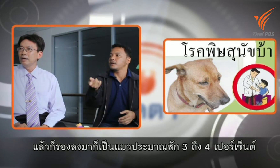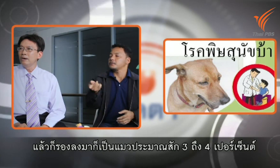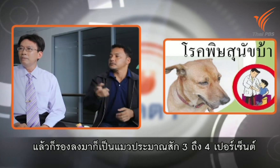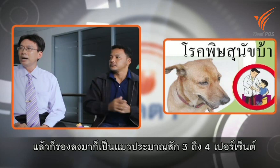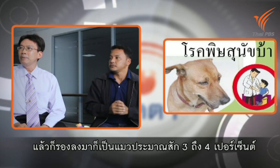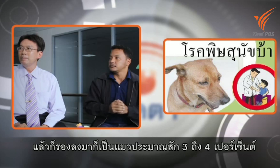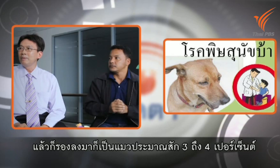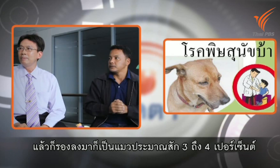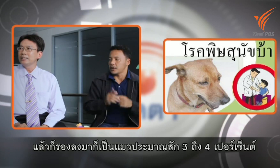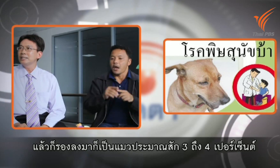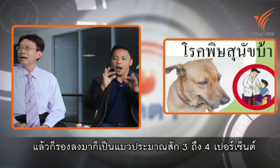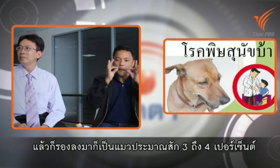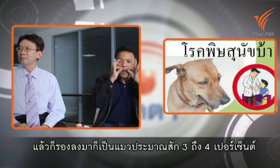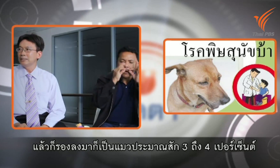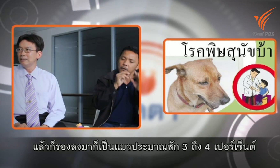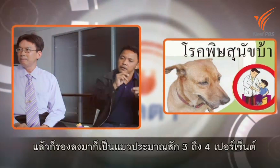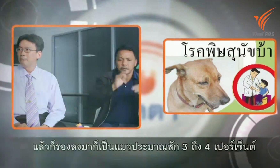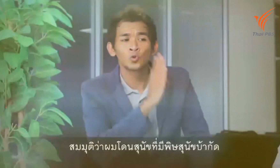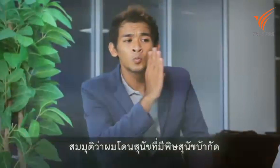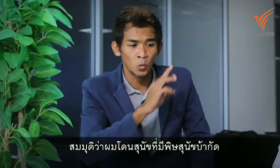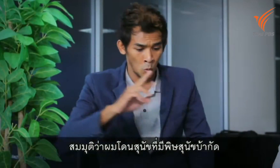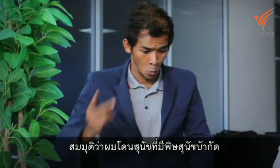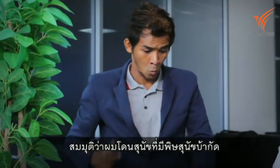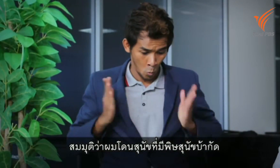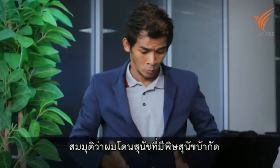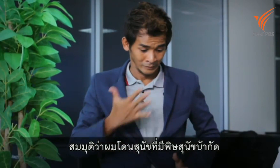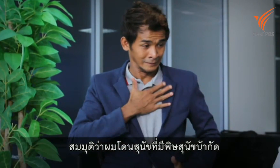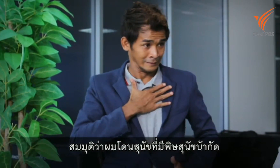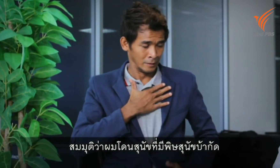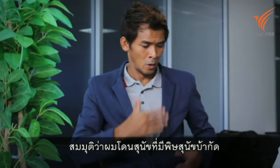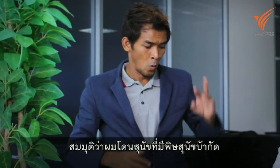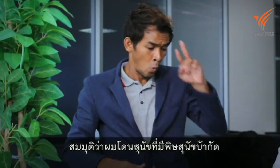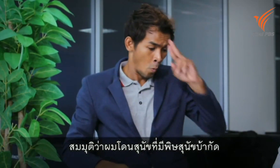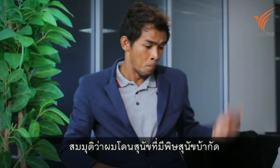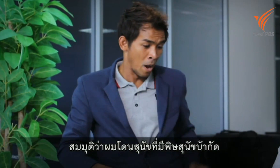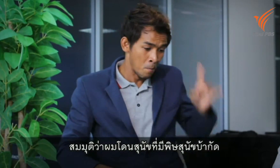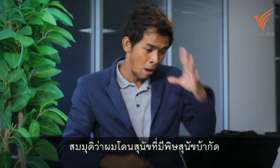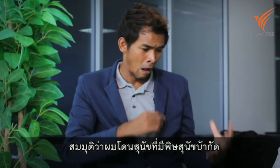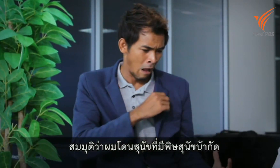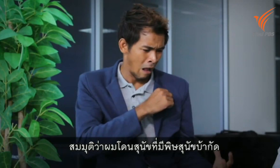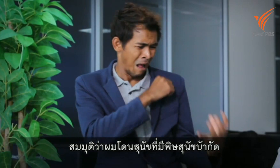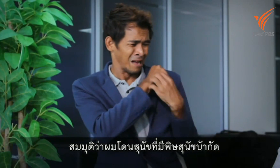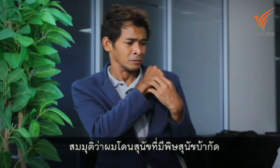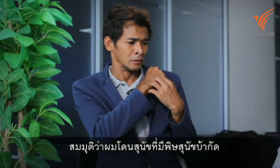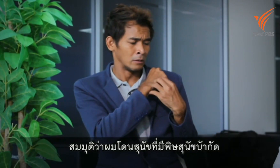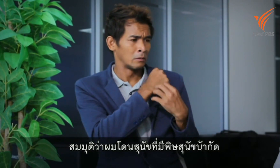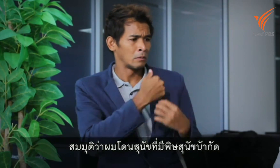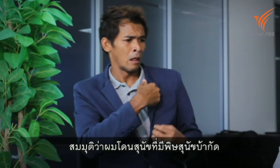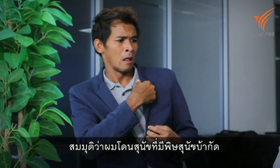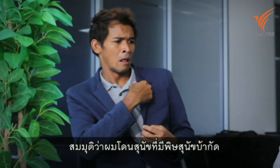95-96% แล้วก็รองลงมาก็เป็นแมวประมาณสัก 3-4% สมมุติว่าผมโดนสุนัขที่มีพิษสุนัขบ้ากัด